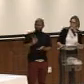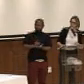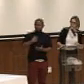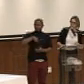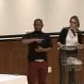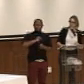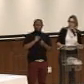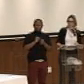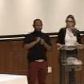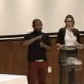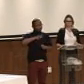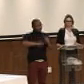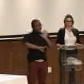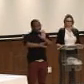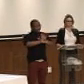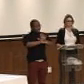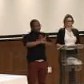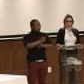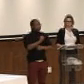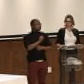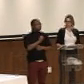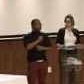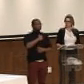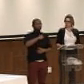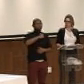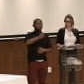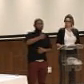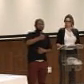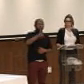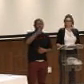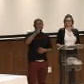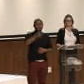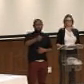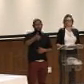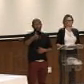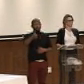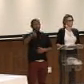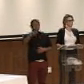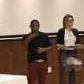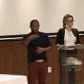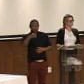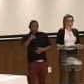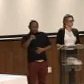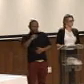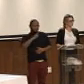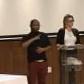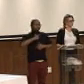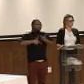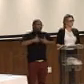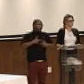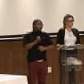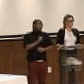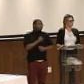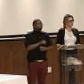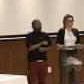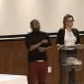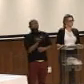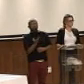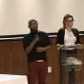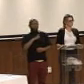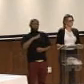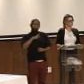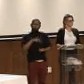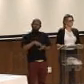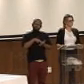lei que estabelece o número, a Lei 11.740, que estabelece o número de funções gratificadas e de servidores a